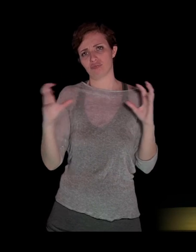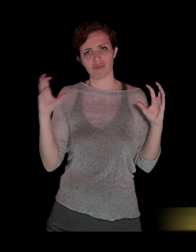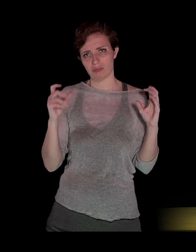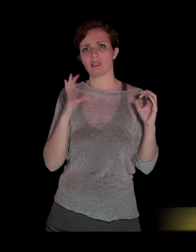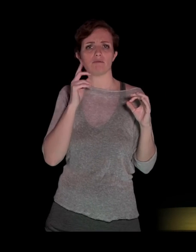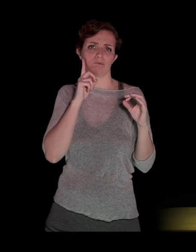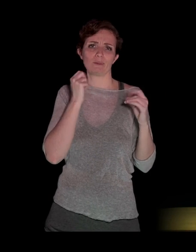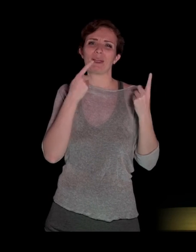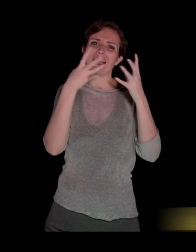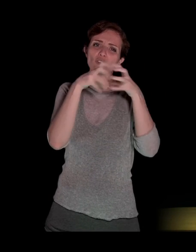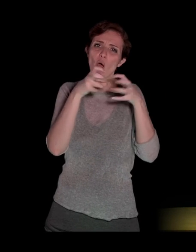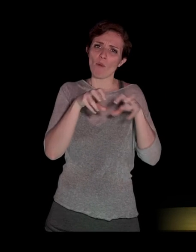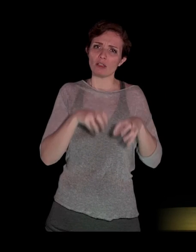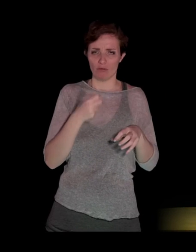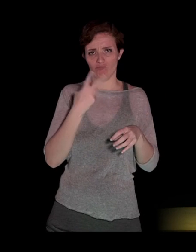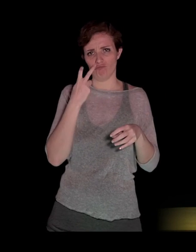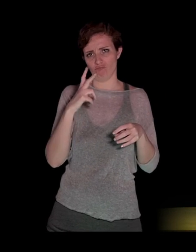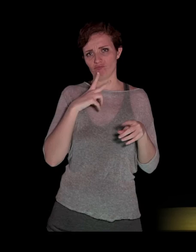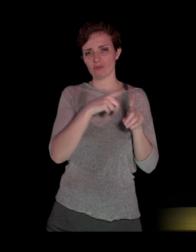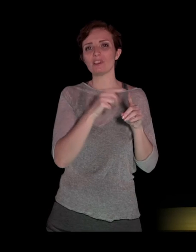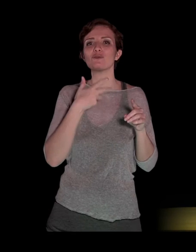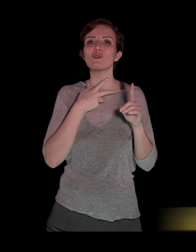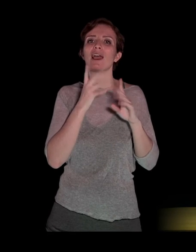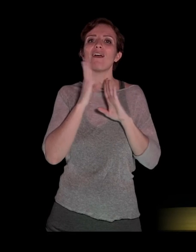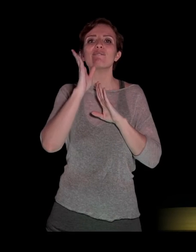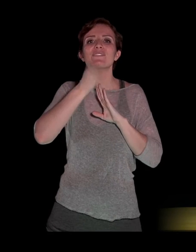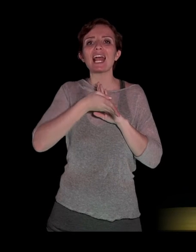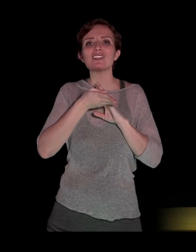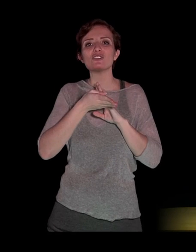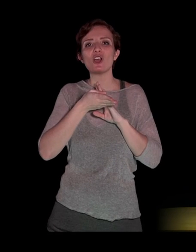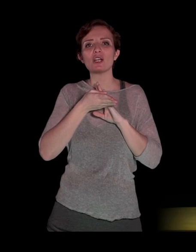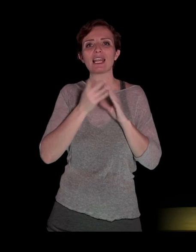tecniche di scomposizione sono le frazioni algebriche frazioni algebriche